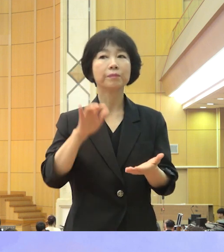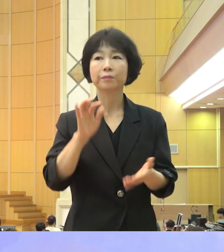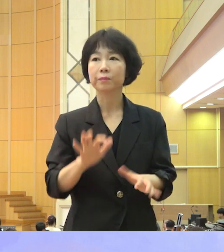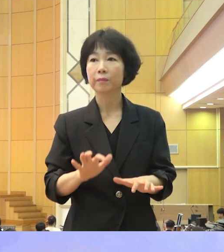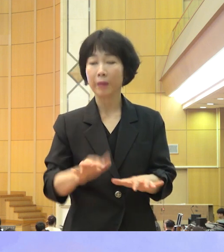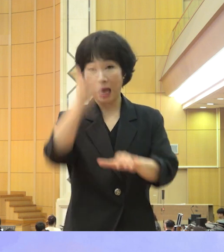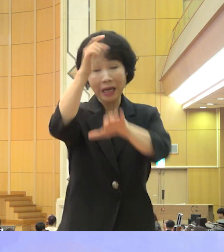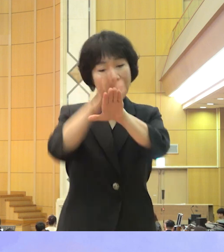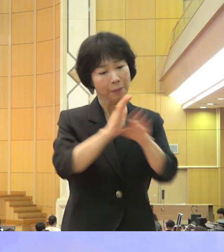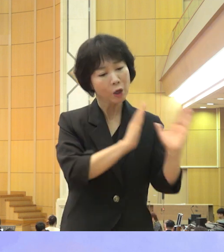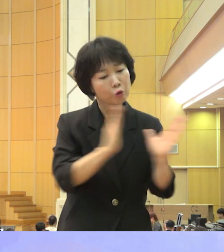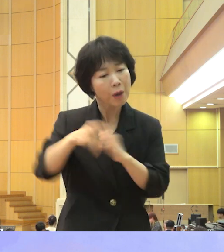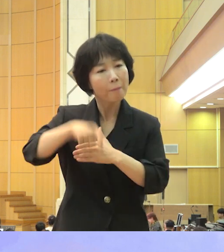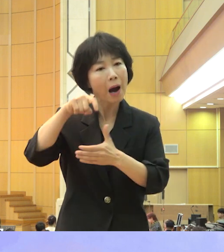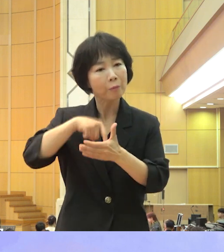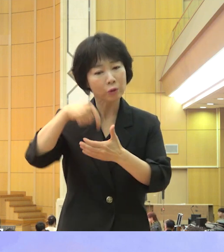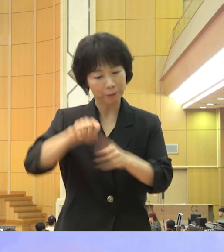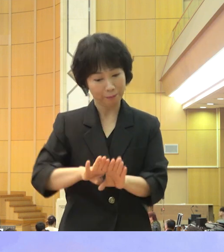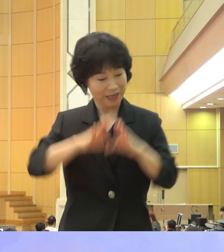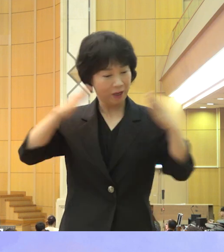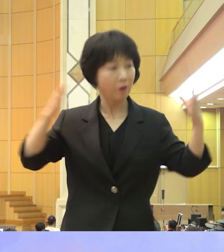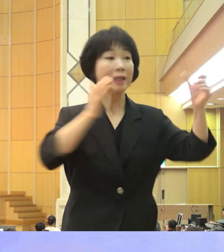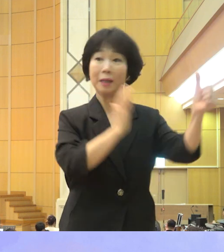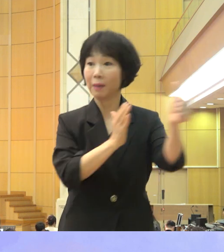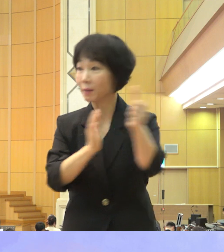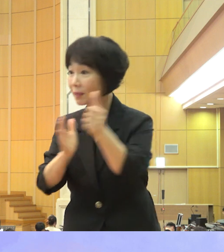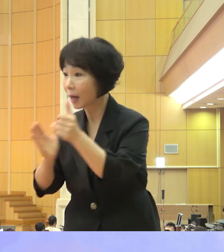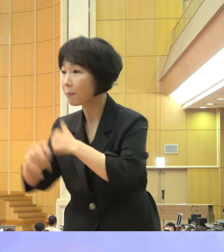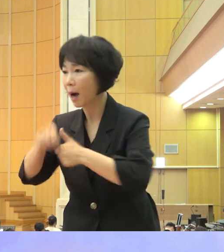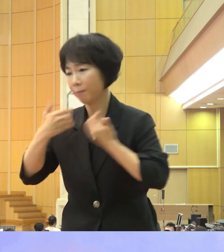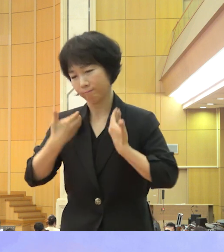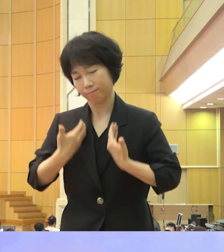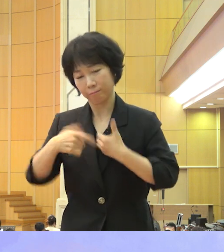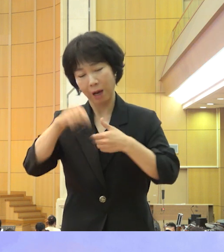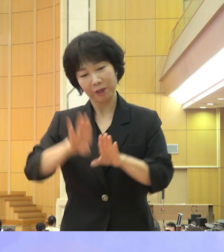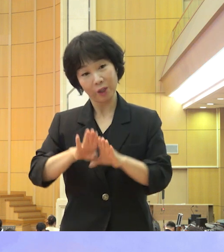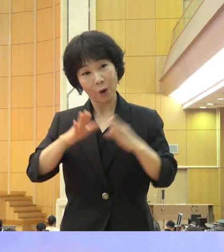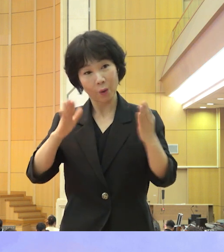예배를 준비하는 마음으로 찬양하시겠습니다.